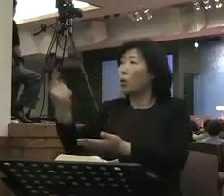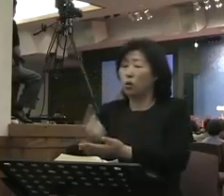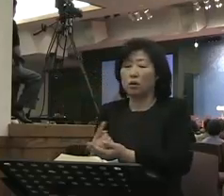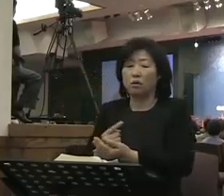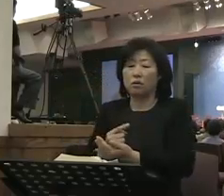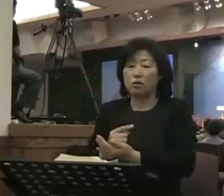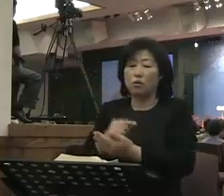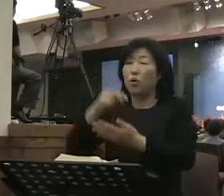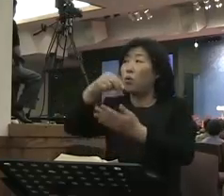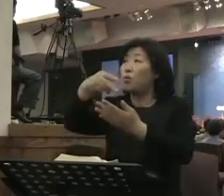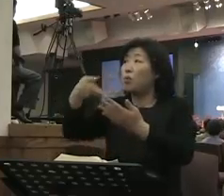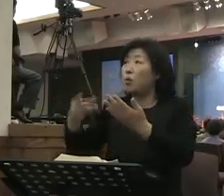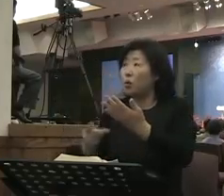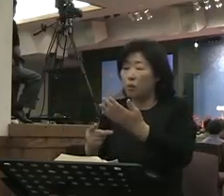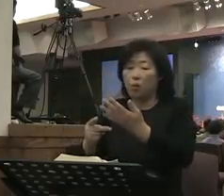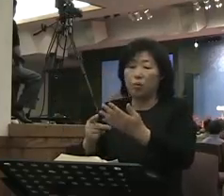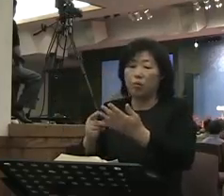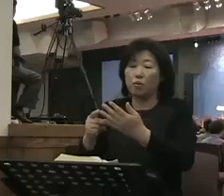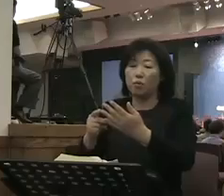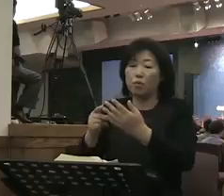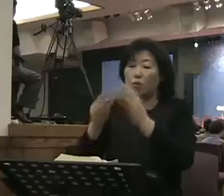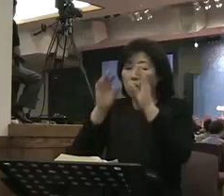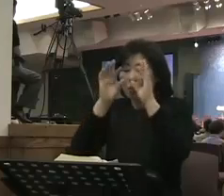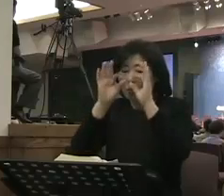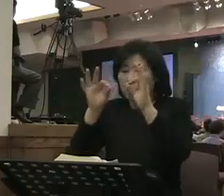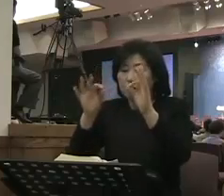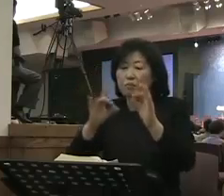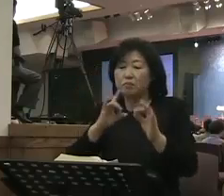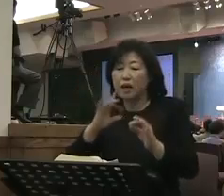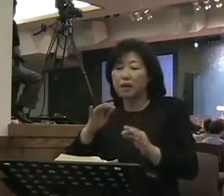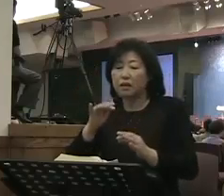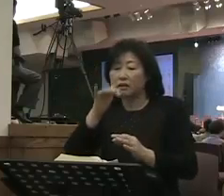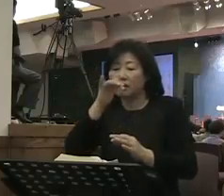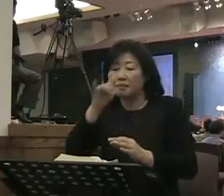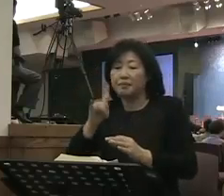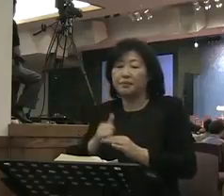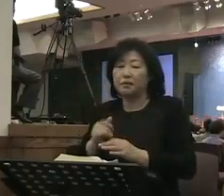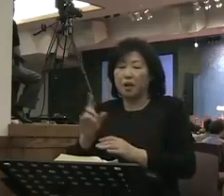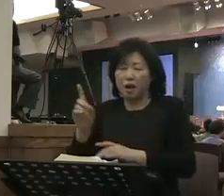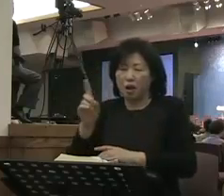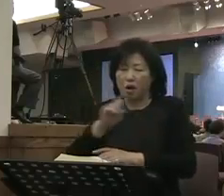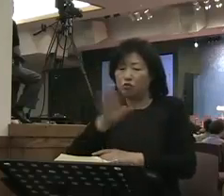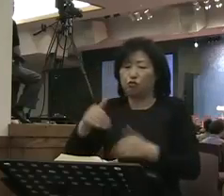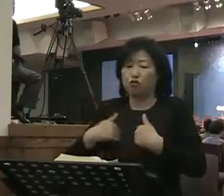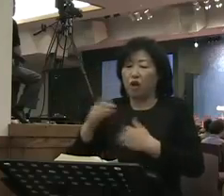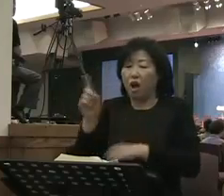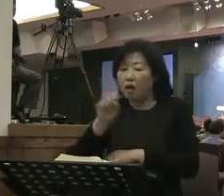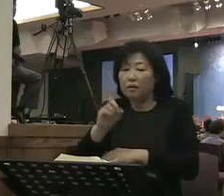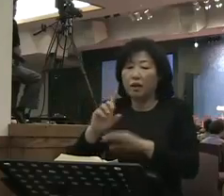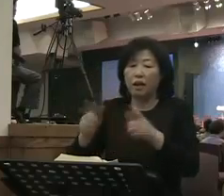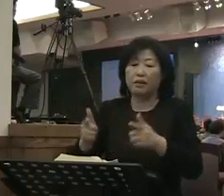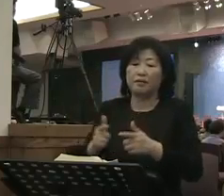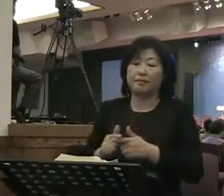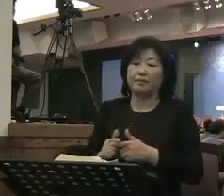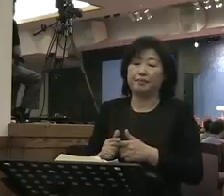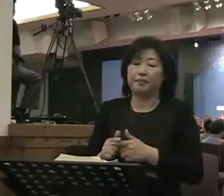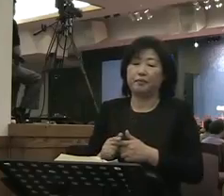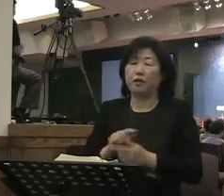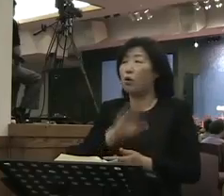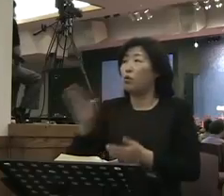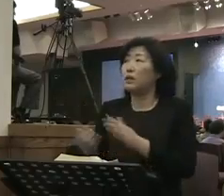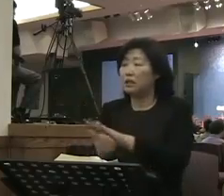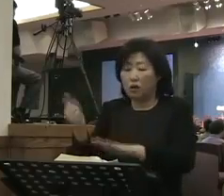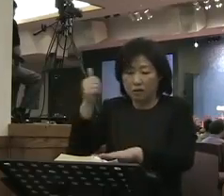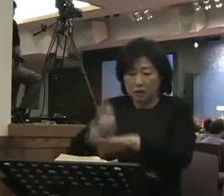우리의 프로젝트를 볼 수밖에 없는 우리의 아무것도 아닌 프로젝트래요. 아무것도 아닌 우리의